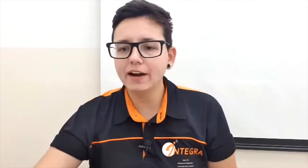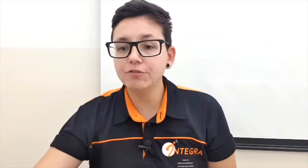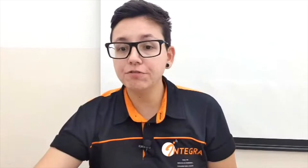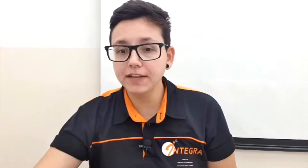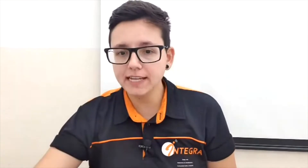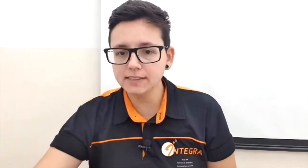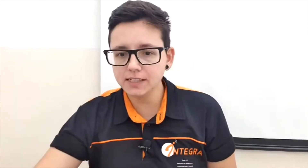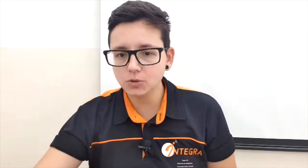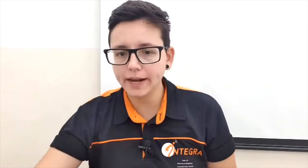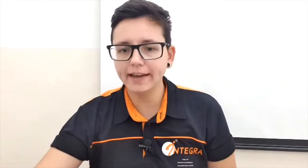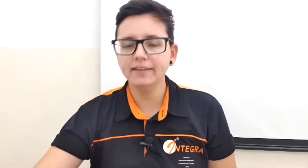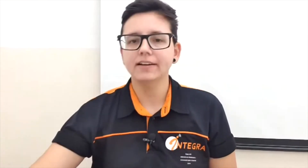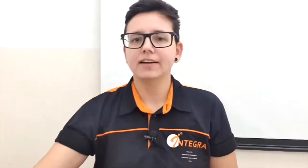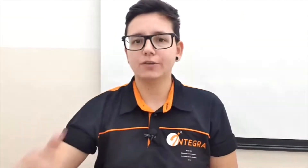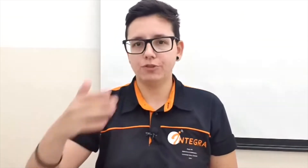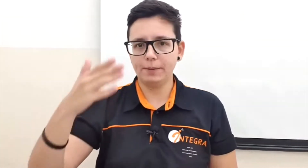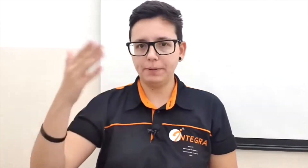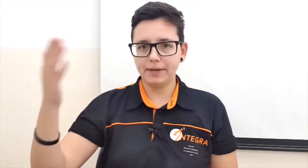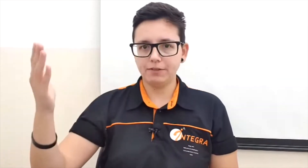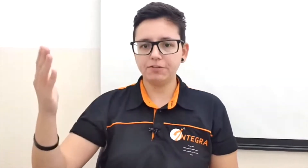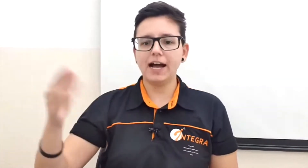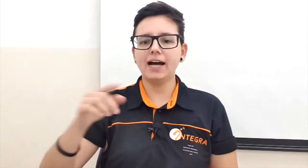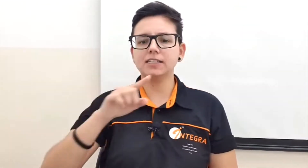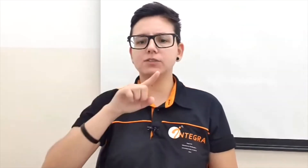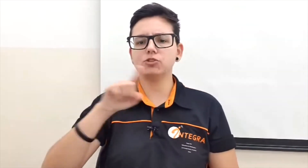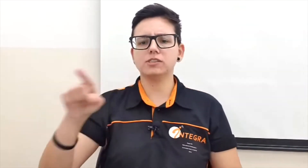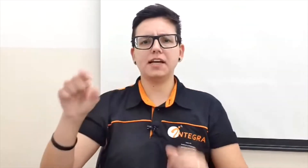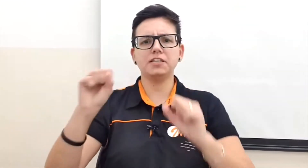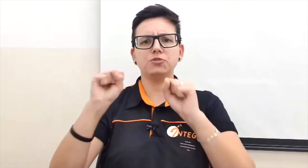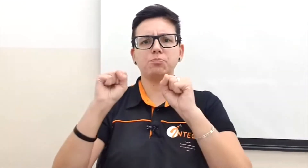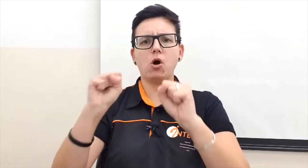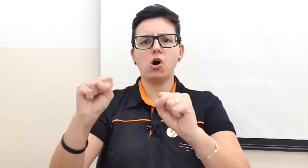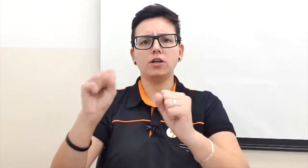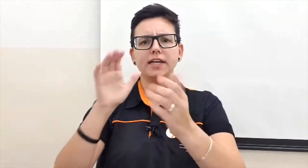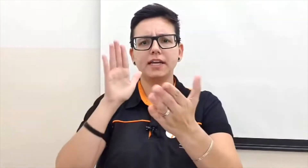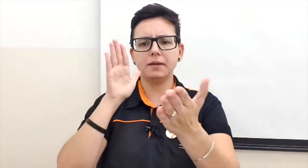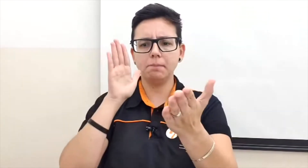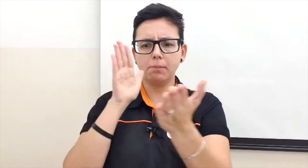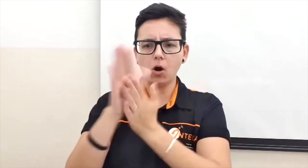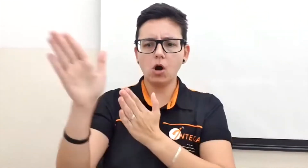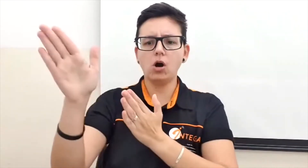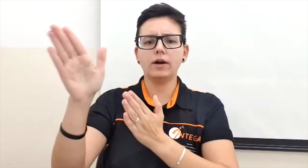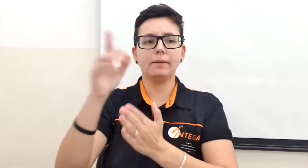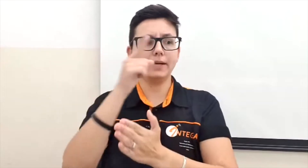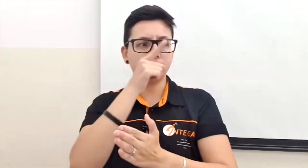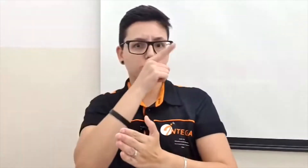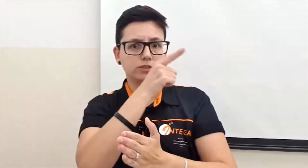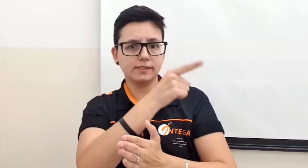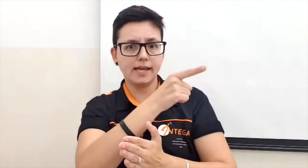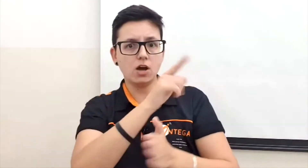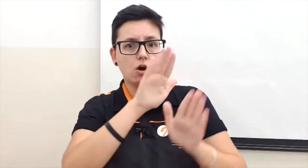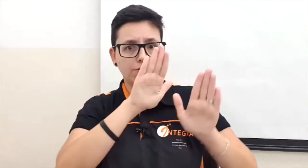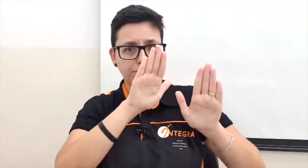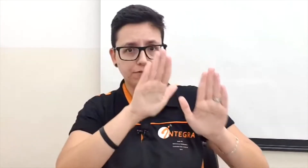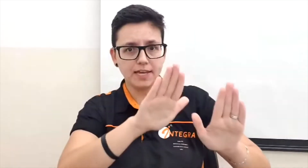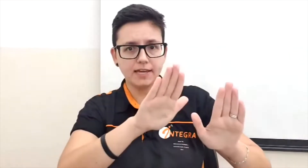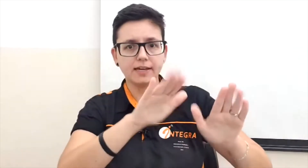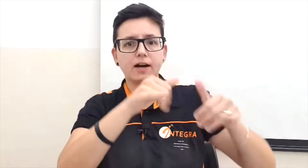ficar físico, né? Que foi a primeira frase, vocês podem ir embora, mas você, ó, fica,